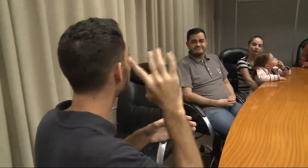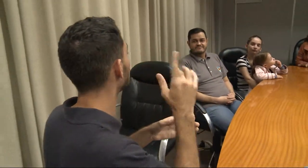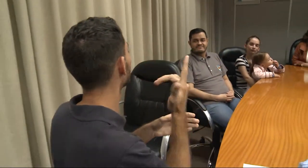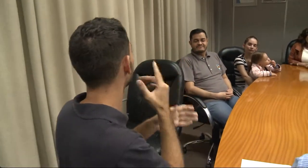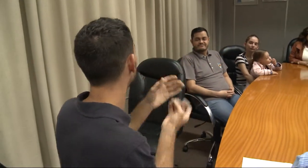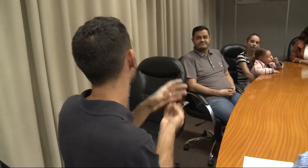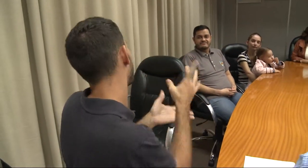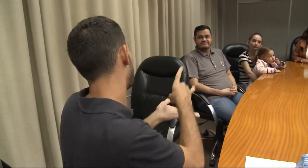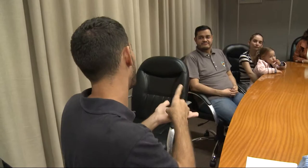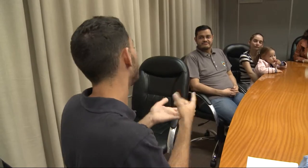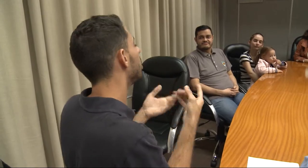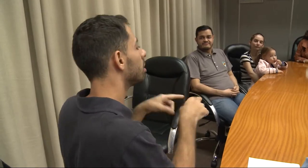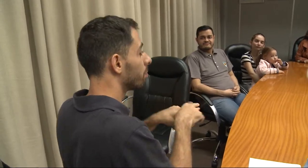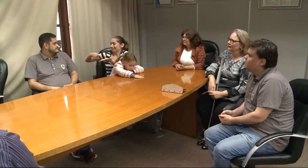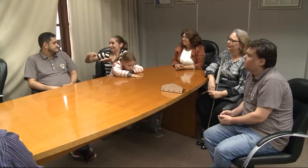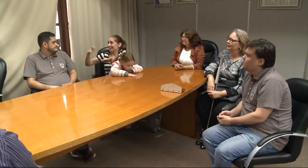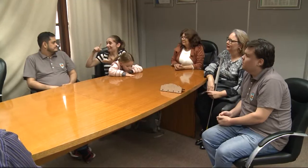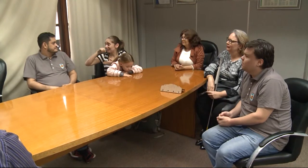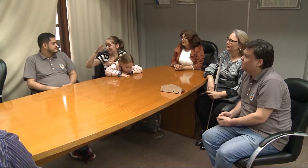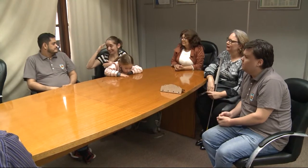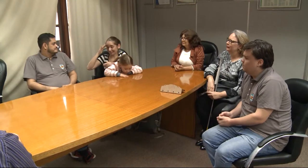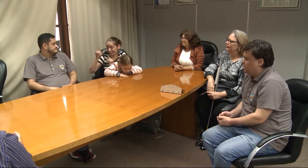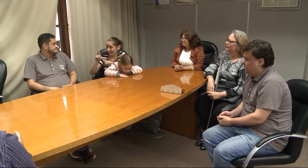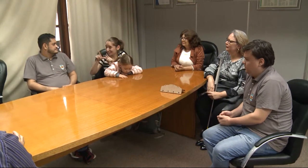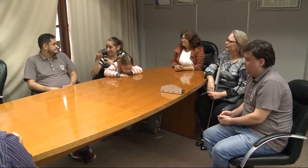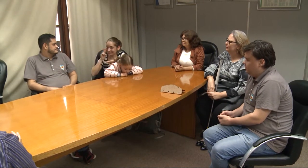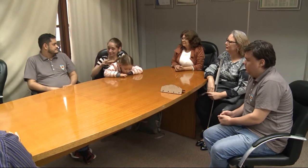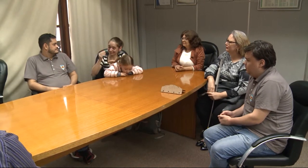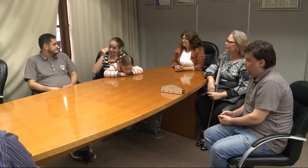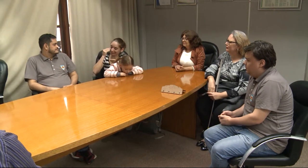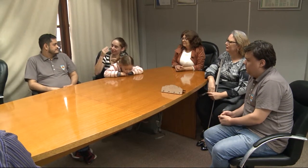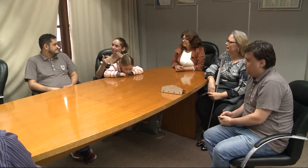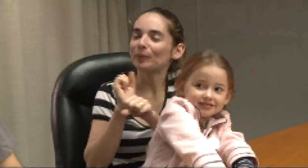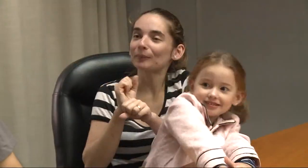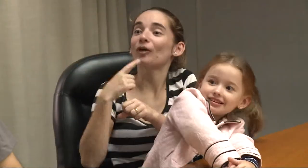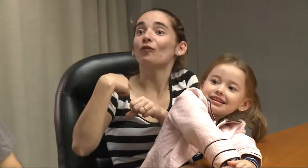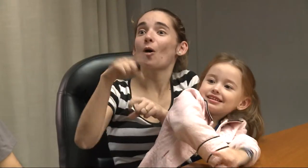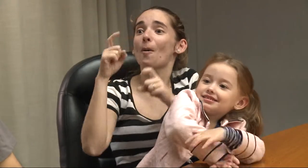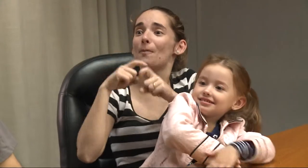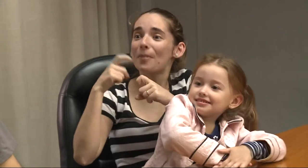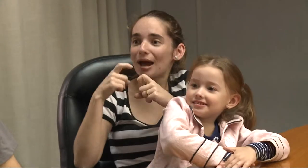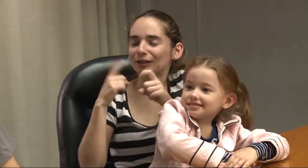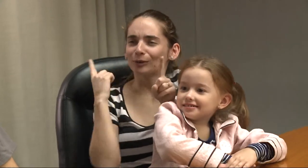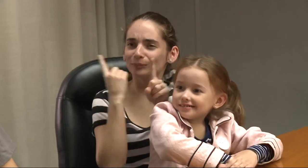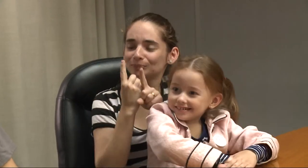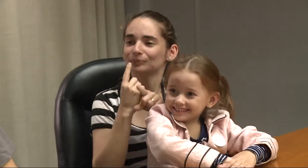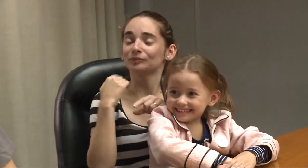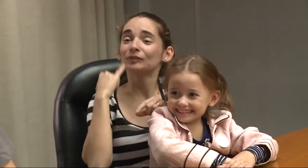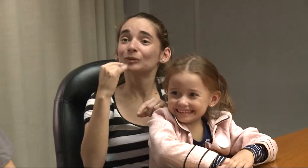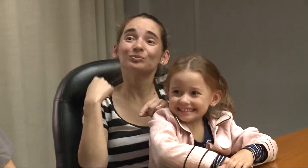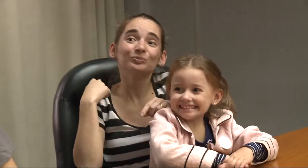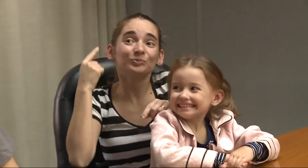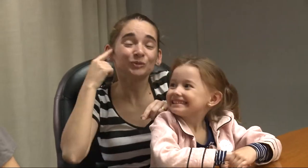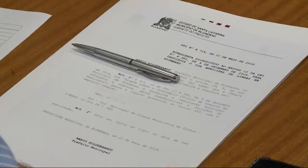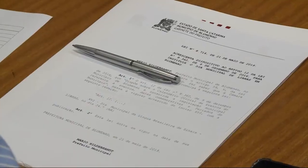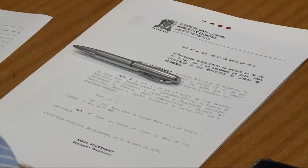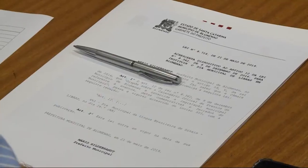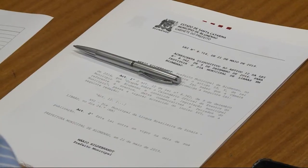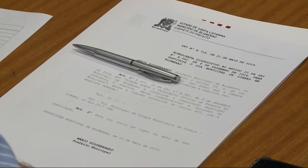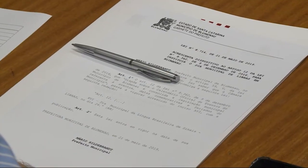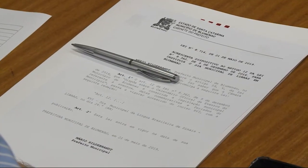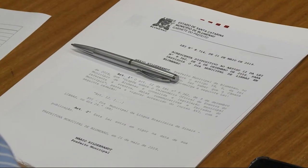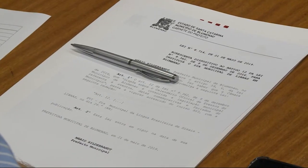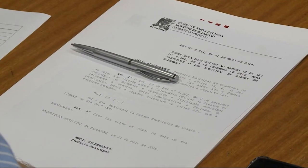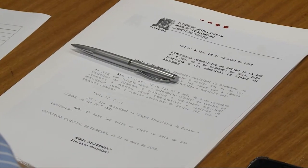Municipal da Libras em Blumenau vai ser comemorado agora, anualmente, no dia 24 de abril. É o que estabelece a